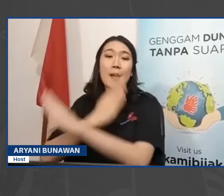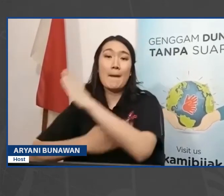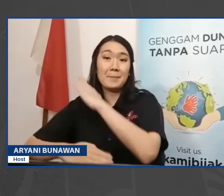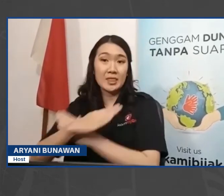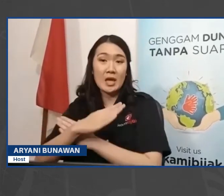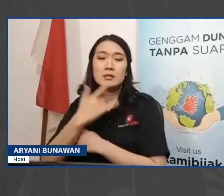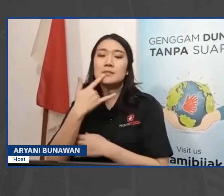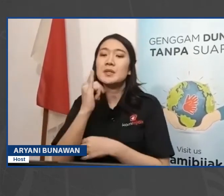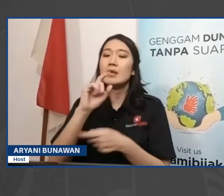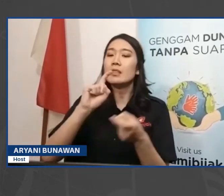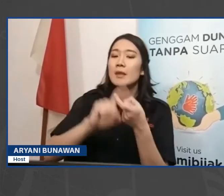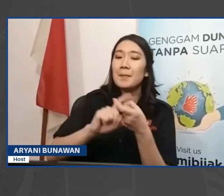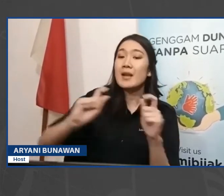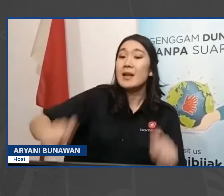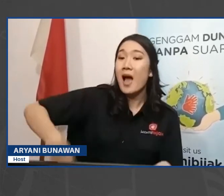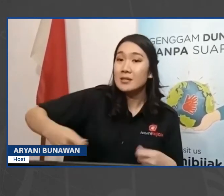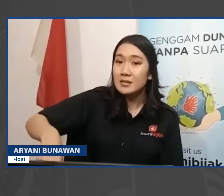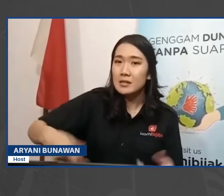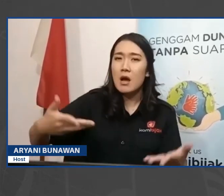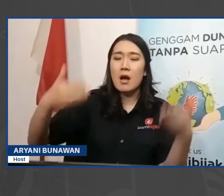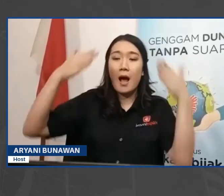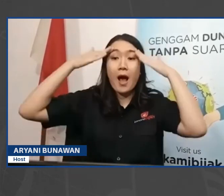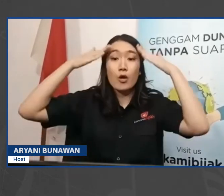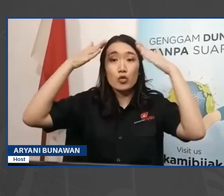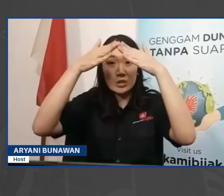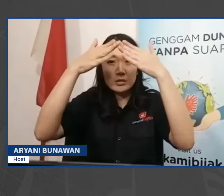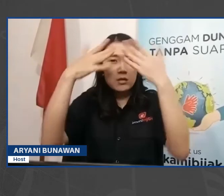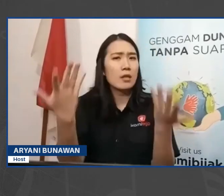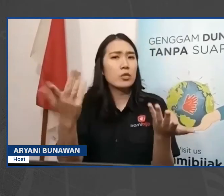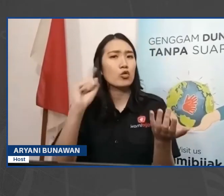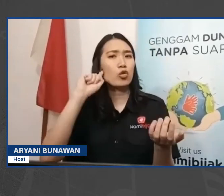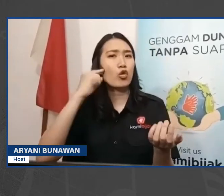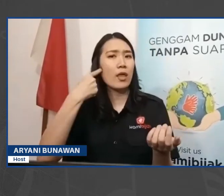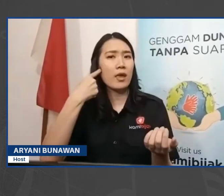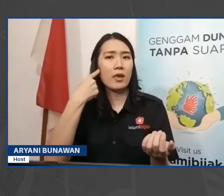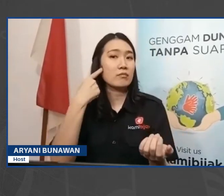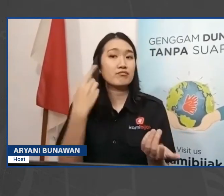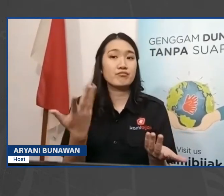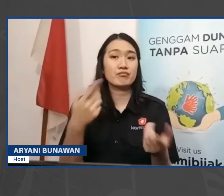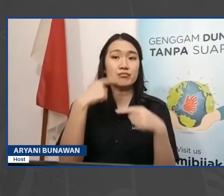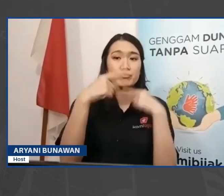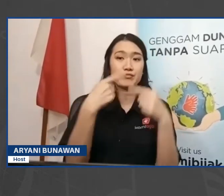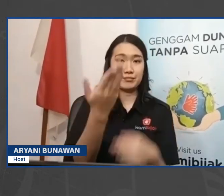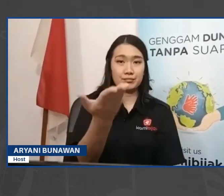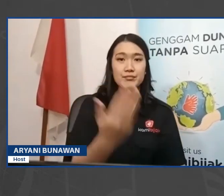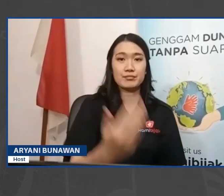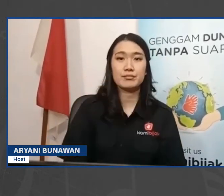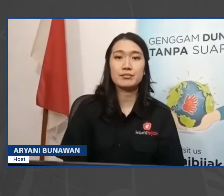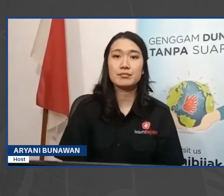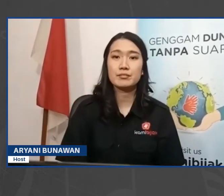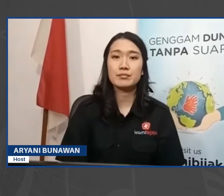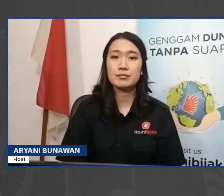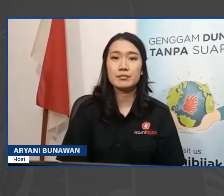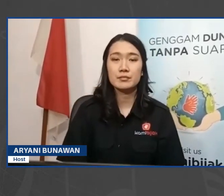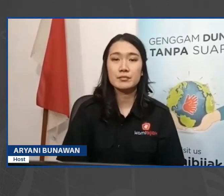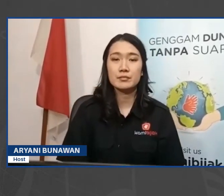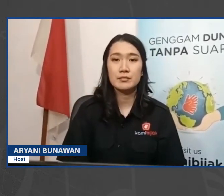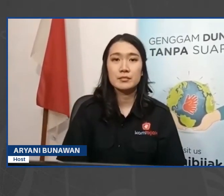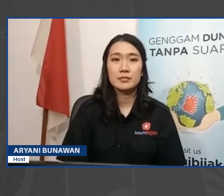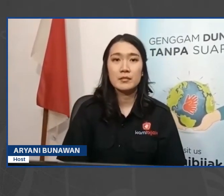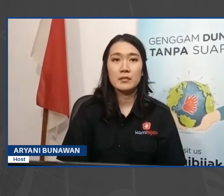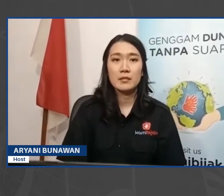Ada nggak sih pengalaman Mas Rian bermain musik sama teman-teman disabilitas yang lain,